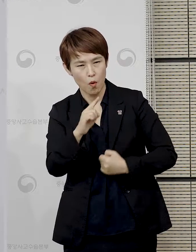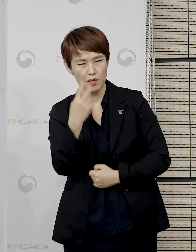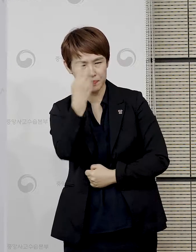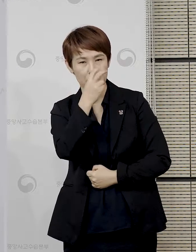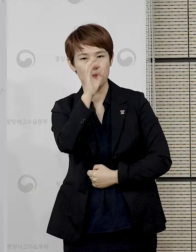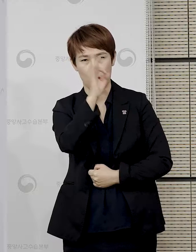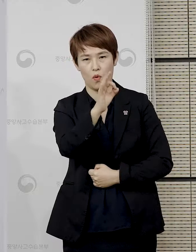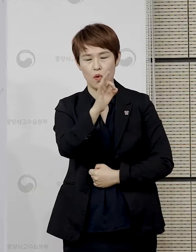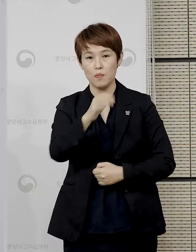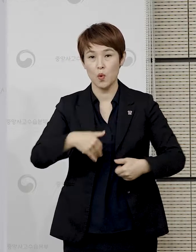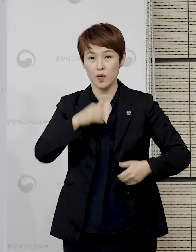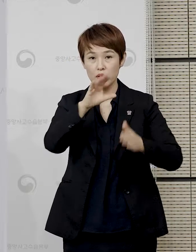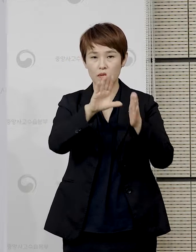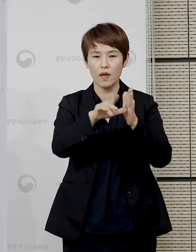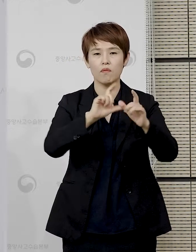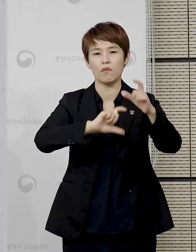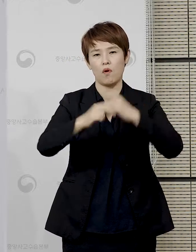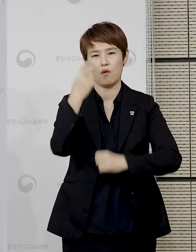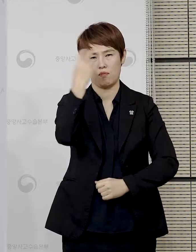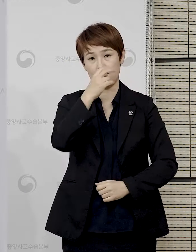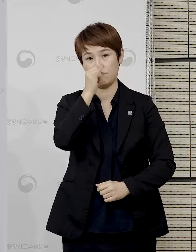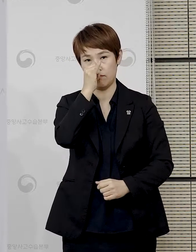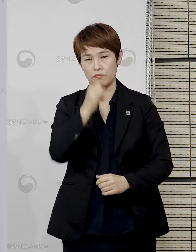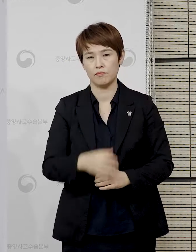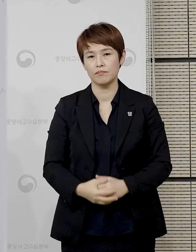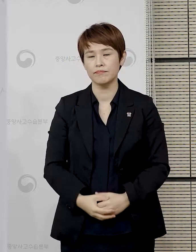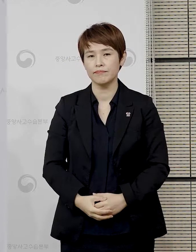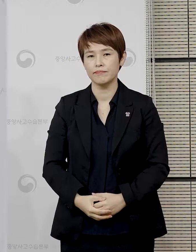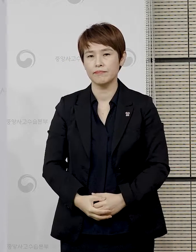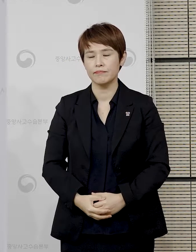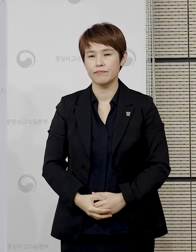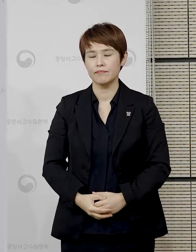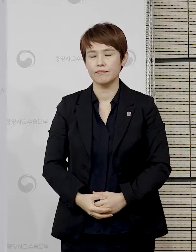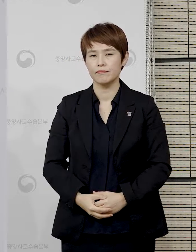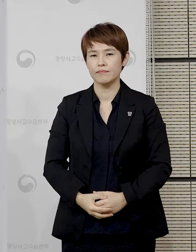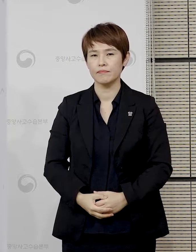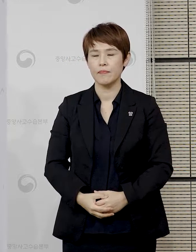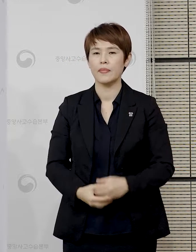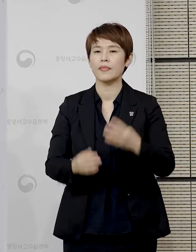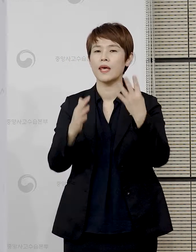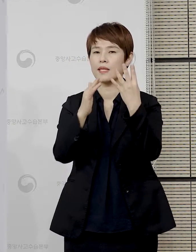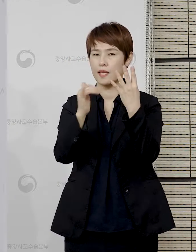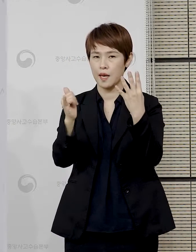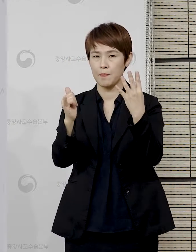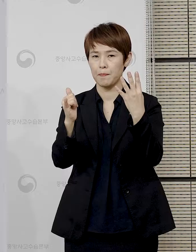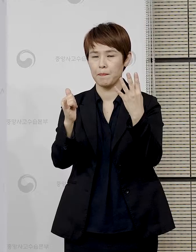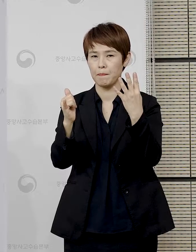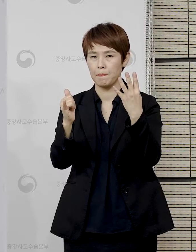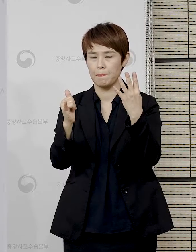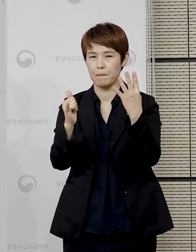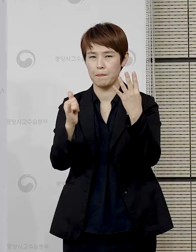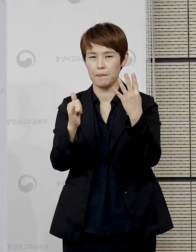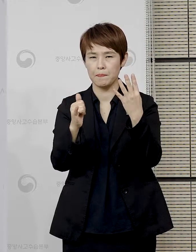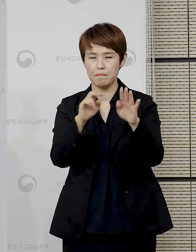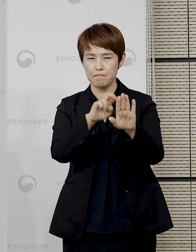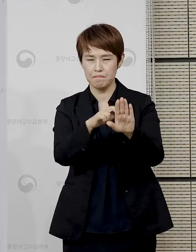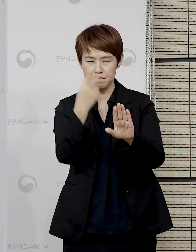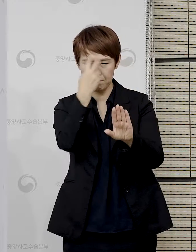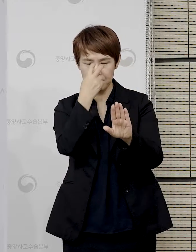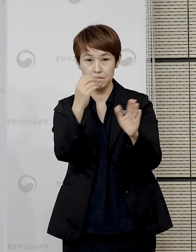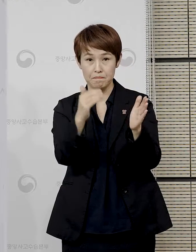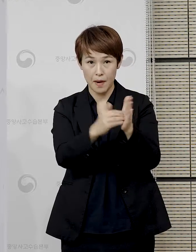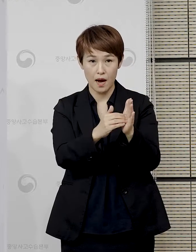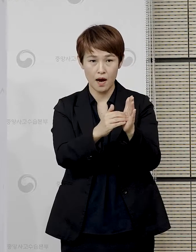경우 추가적인 진단검사를 시행하고 있습니다. 참고로 현재까지 4분의 진단검사를